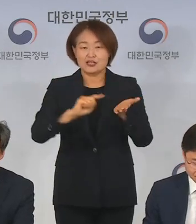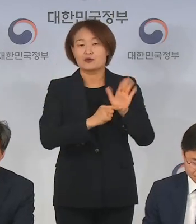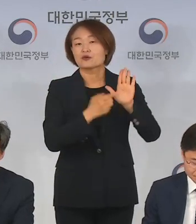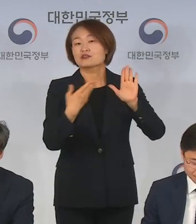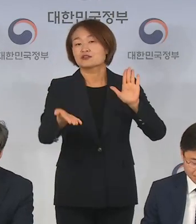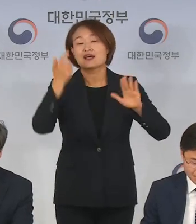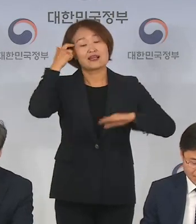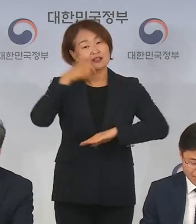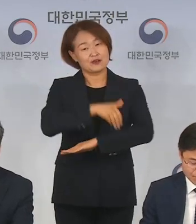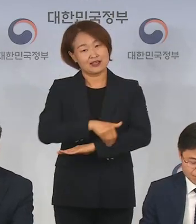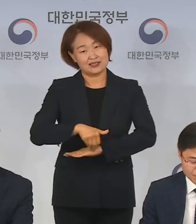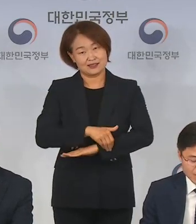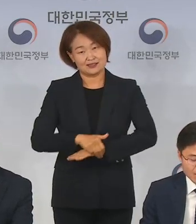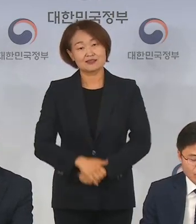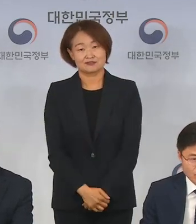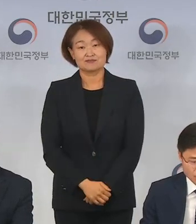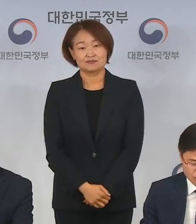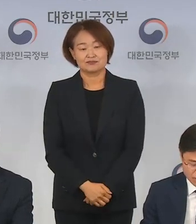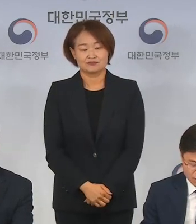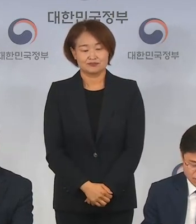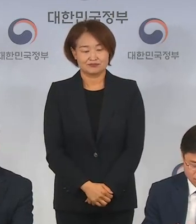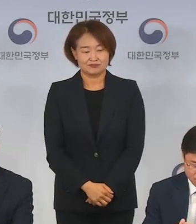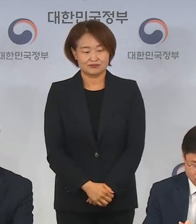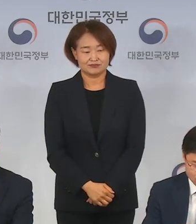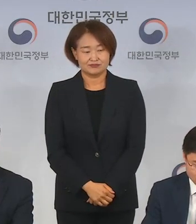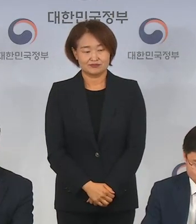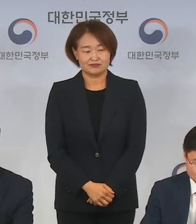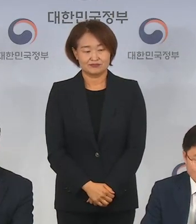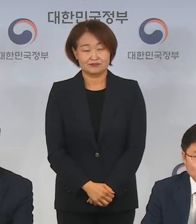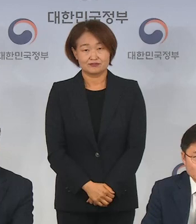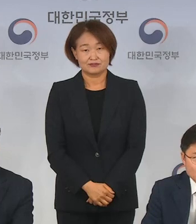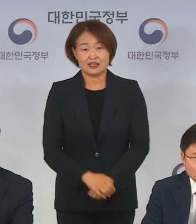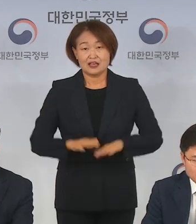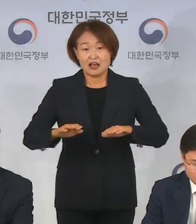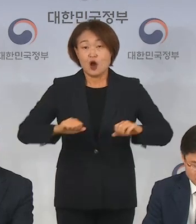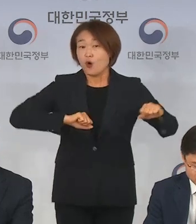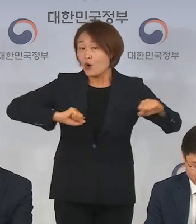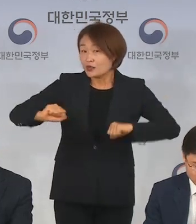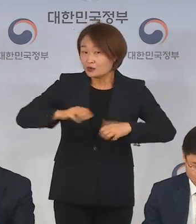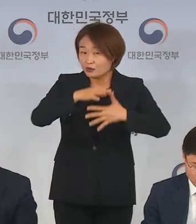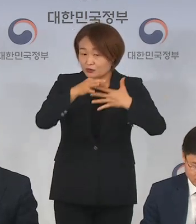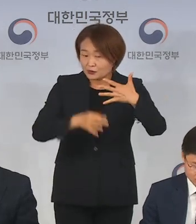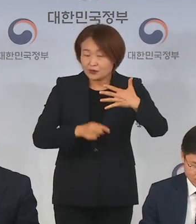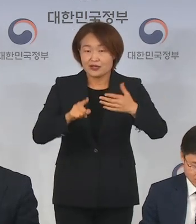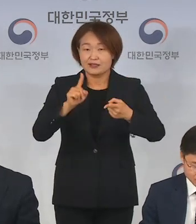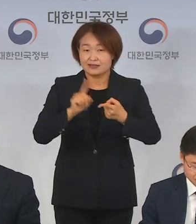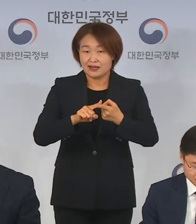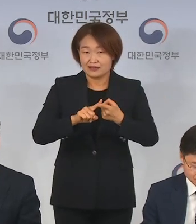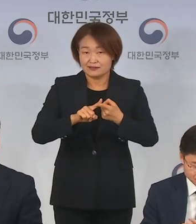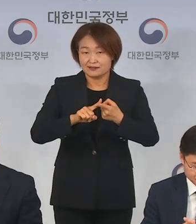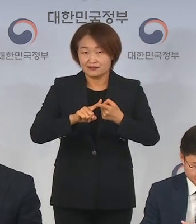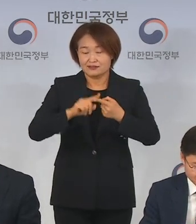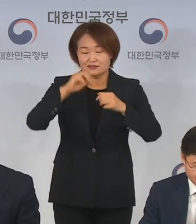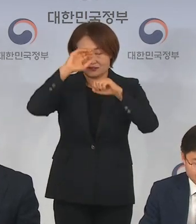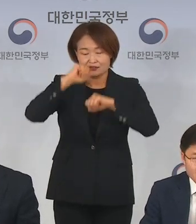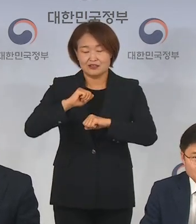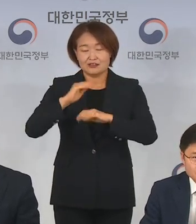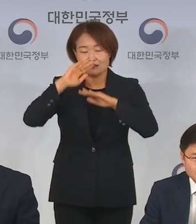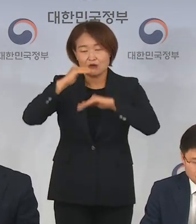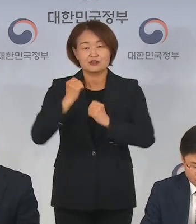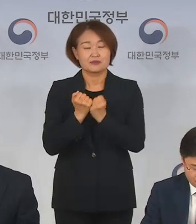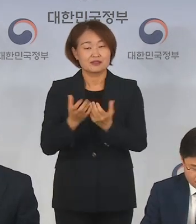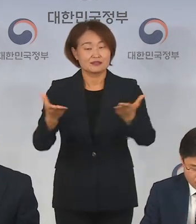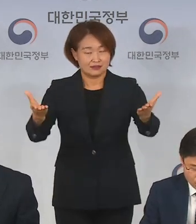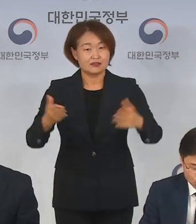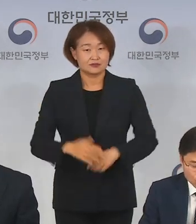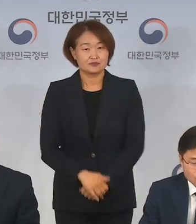있습니다. 네, 그러면 주요 활동 내용을 말씀드리도록 하겠습니다.